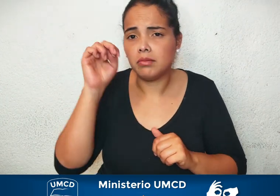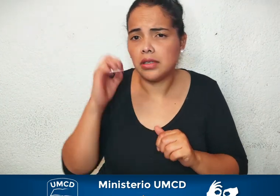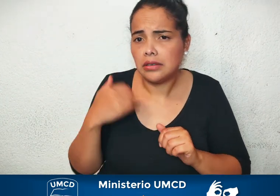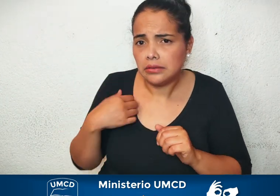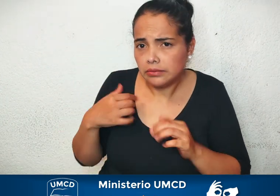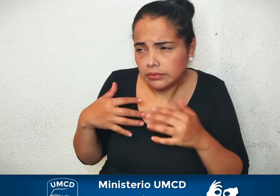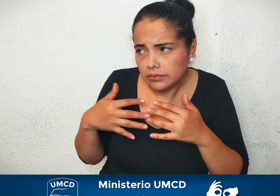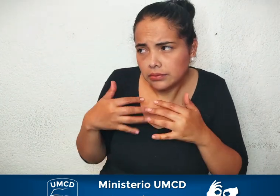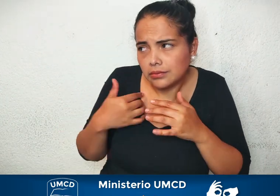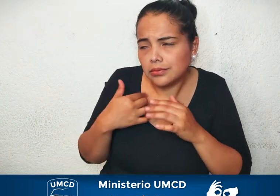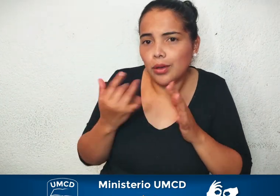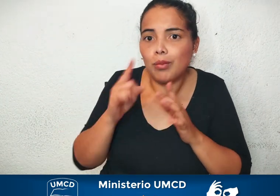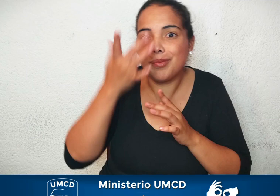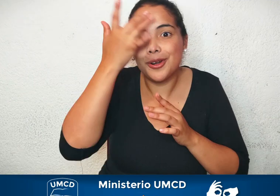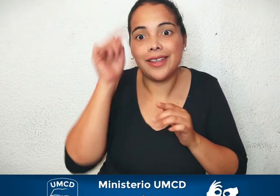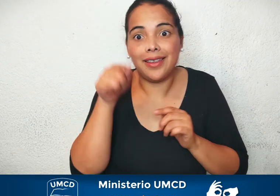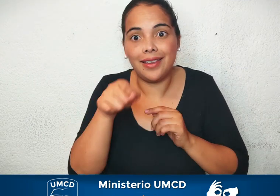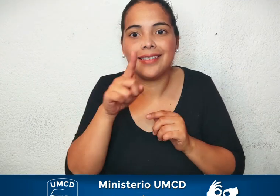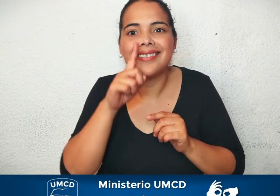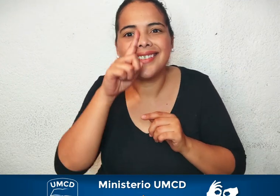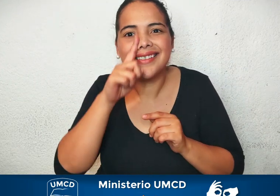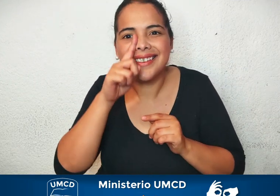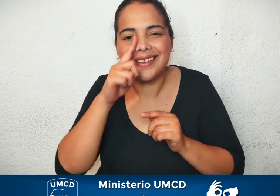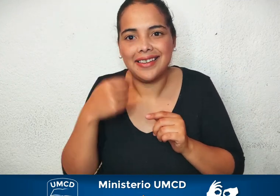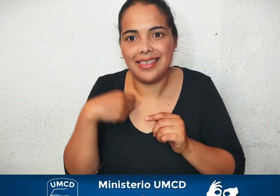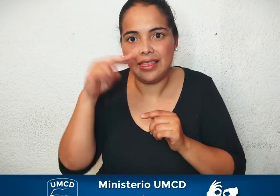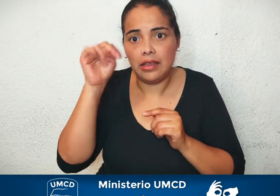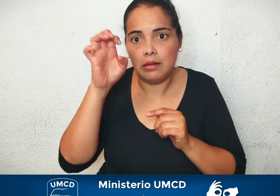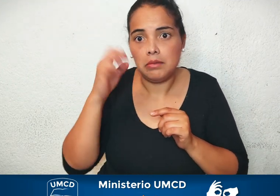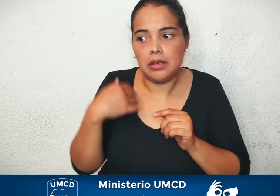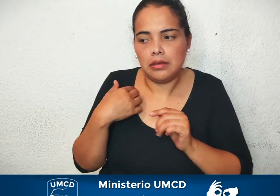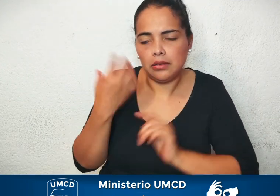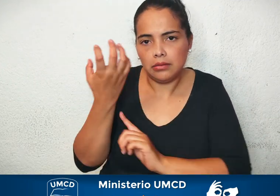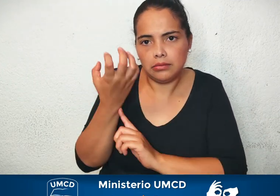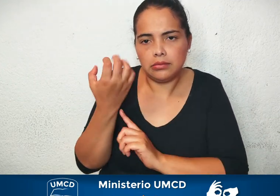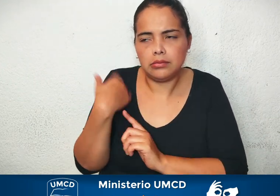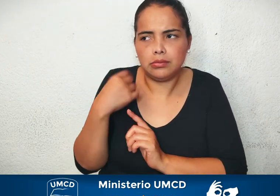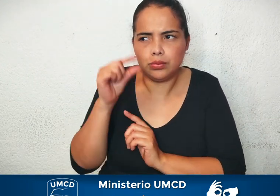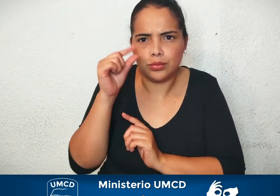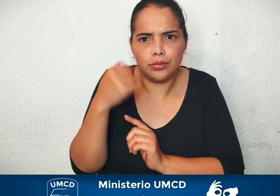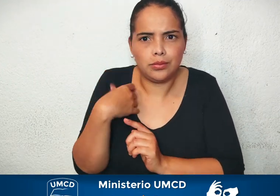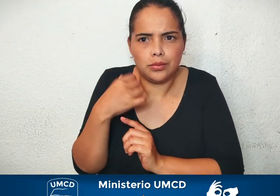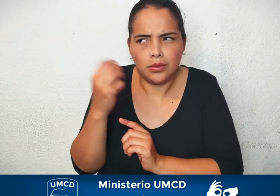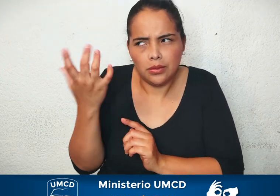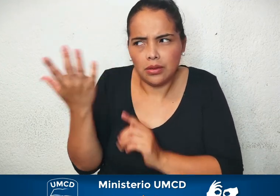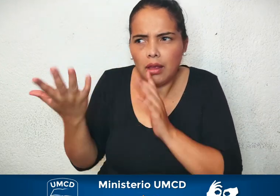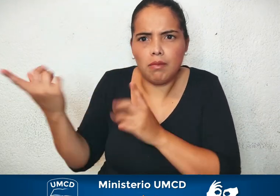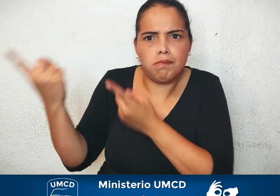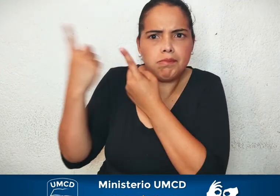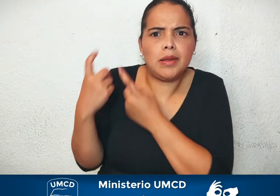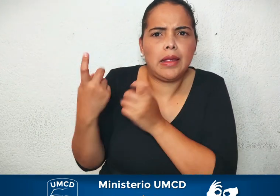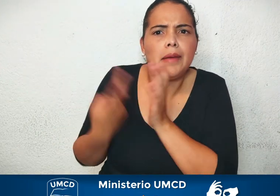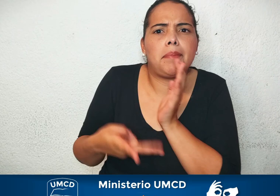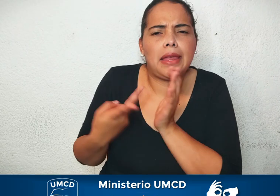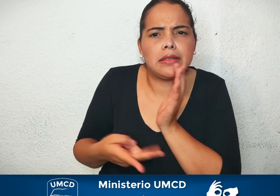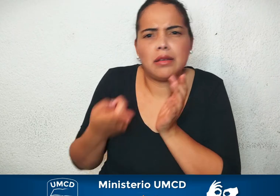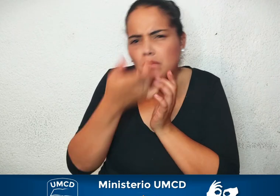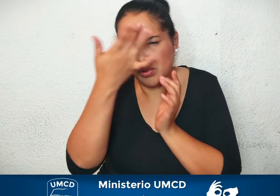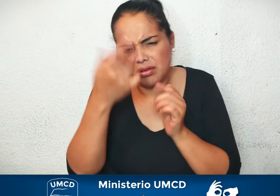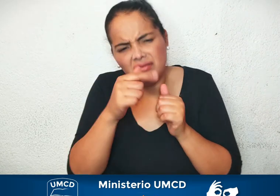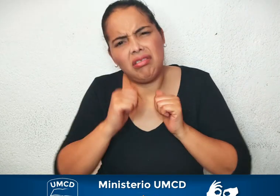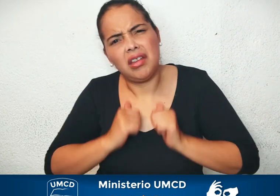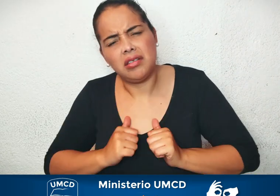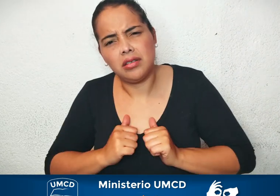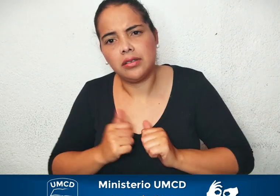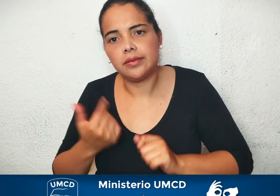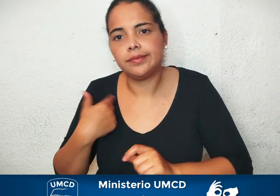algo. Al ser copero, él jugaba un papel importante en la seguridad del rey, como habíamos visto antes. Y entonces, si es que él